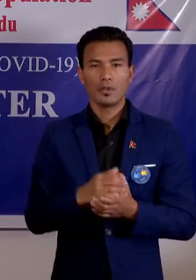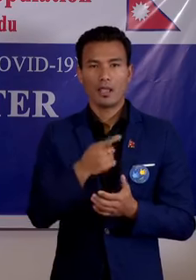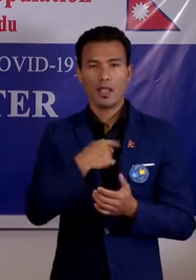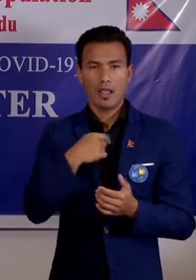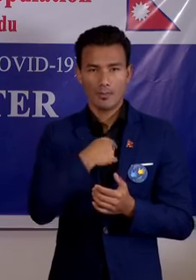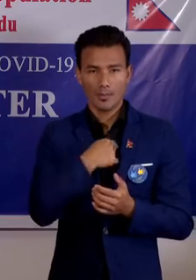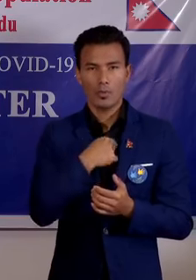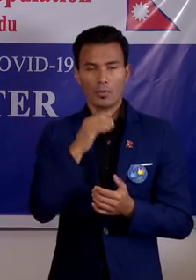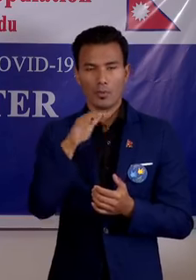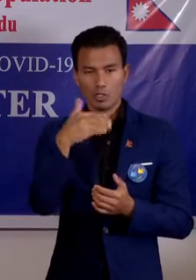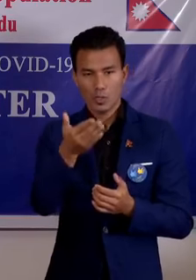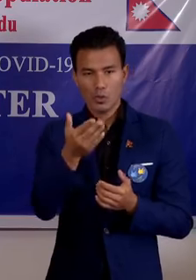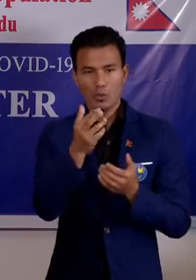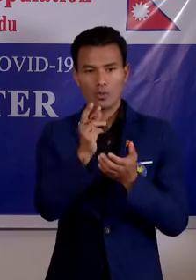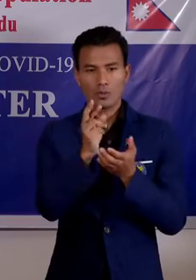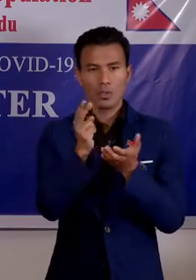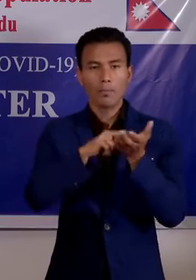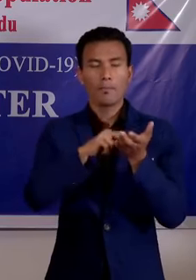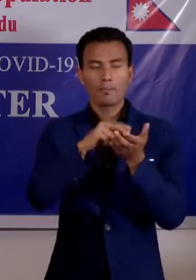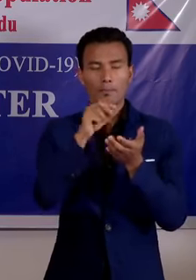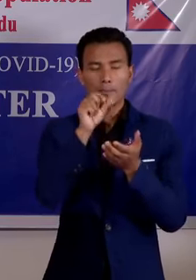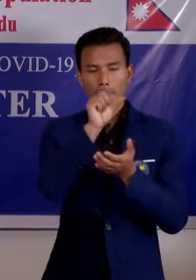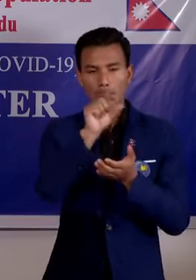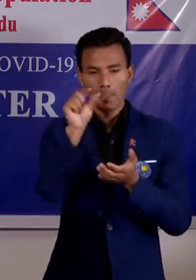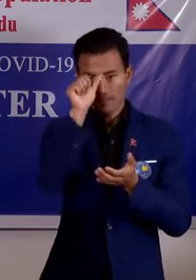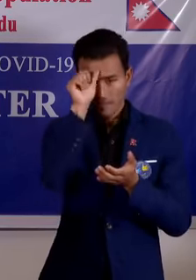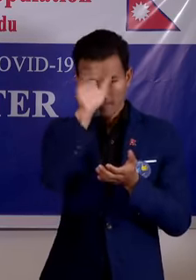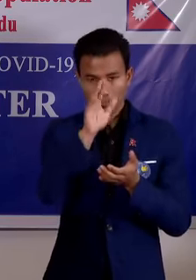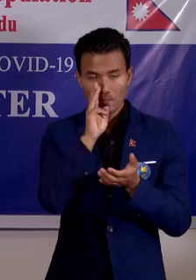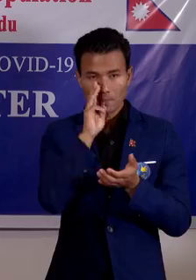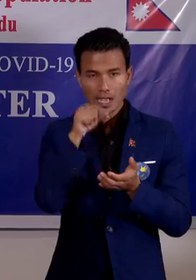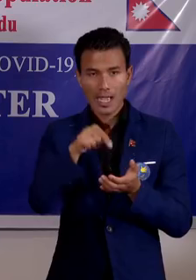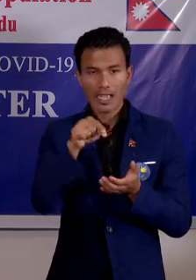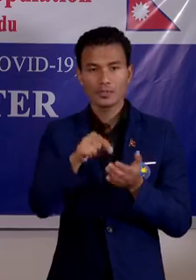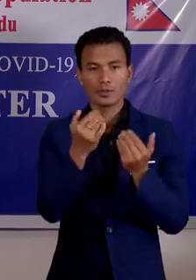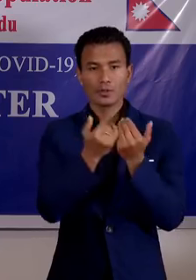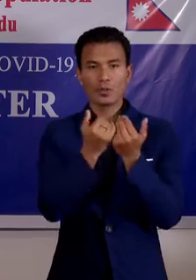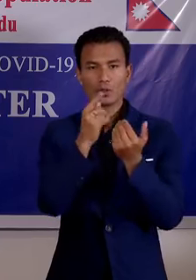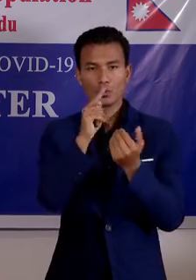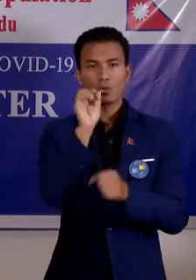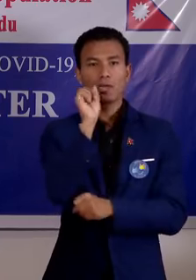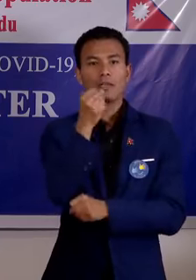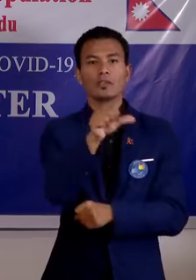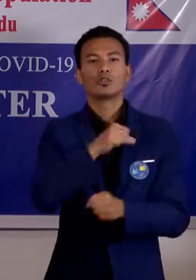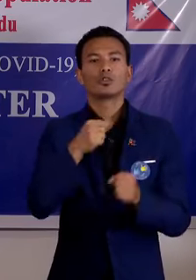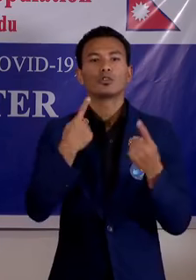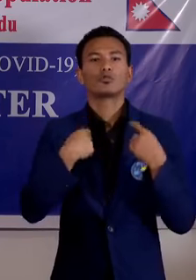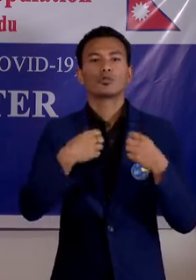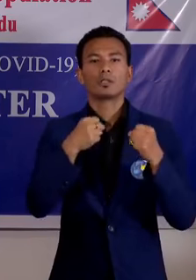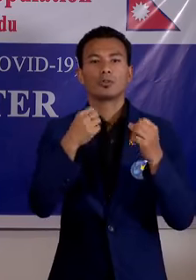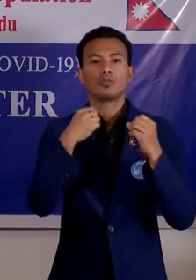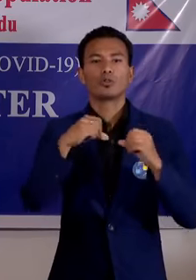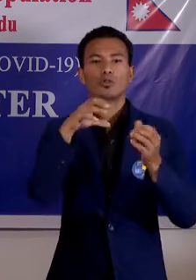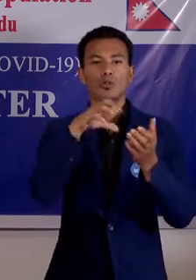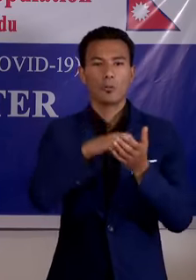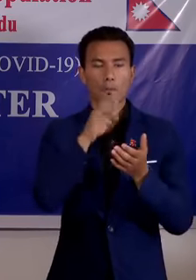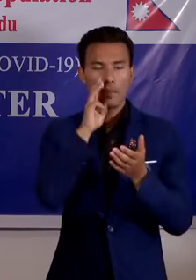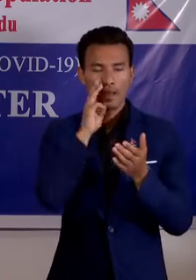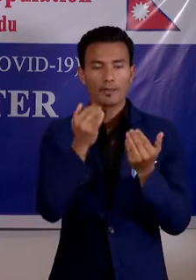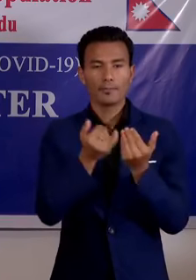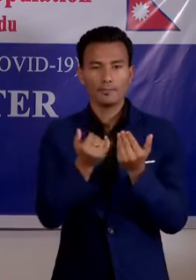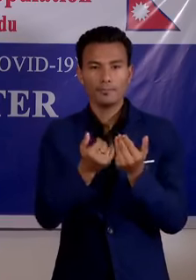हाम्रो पछिल्लो अपडेटमा आज गरिएको राष्ट्रिय जनस्वास्थ्य प्रयोगशालामा